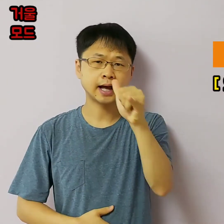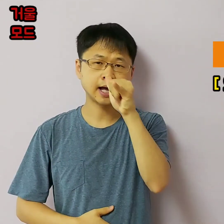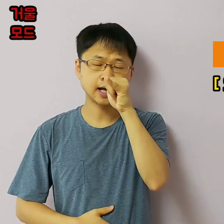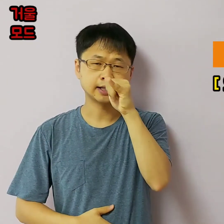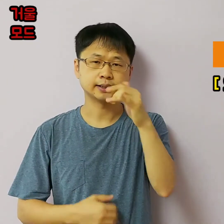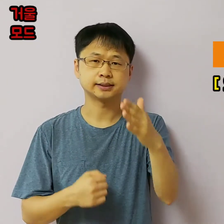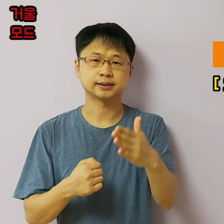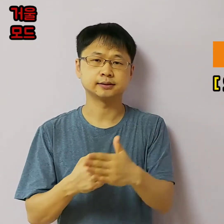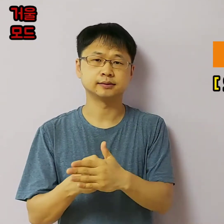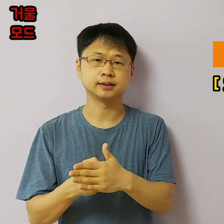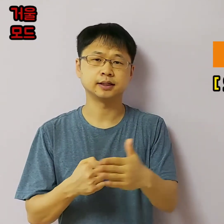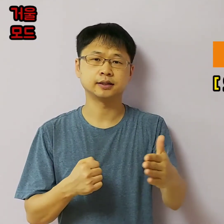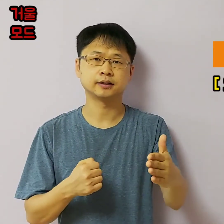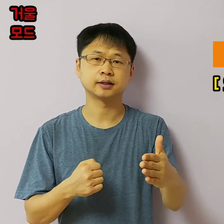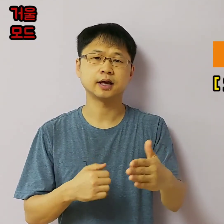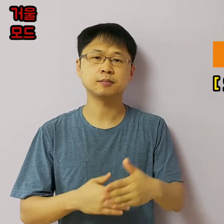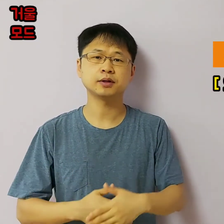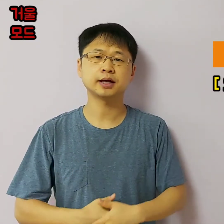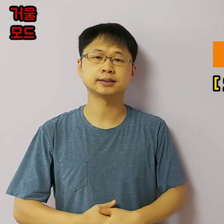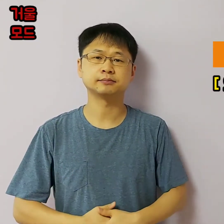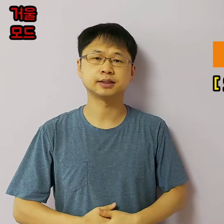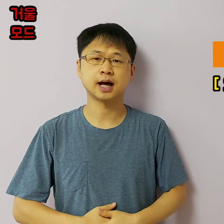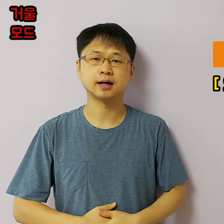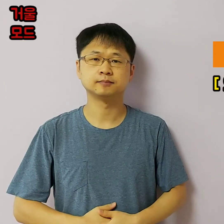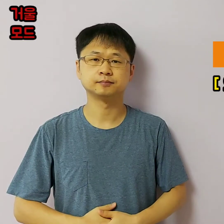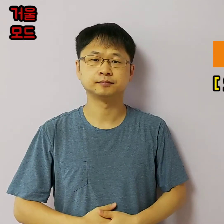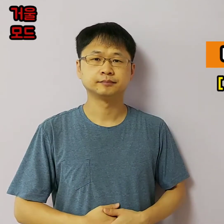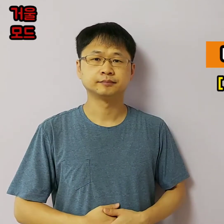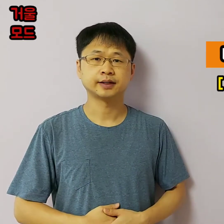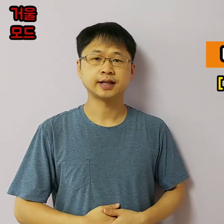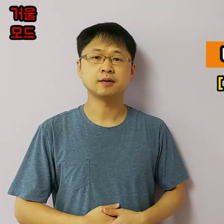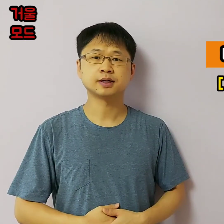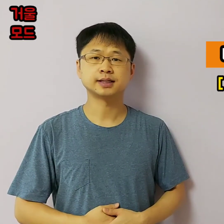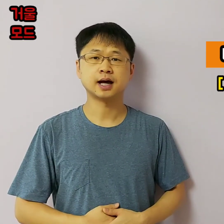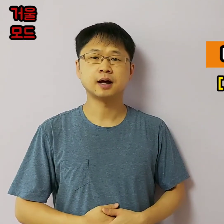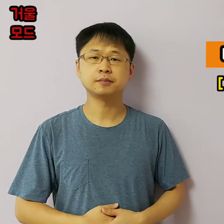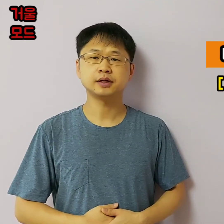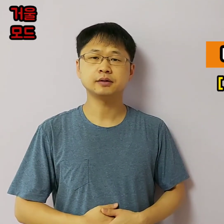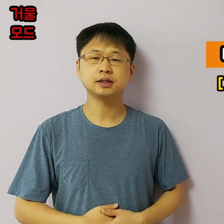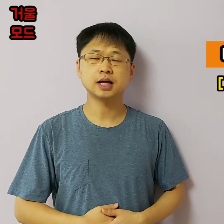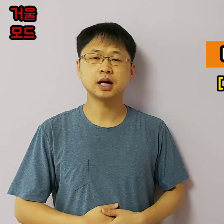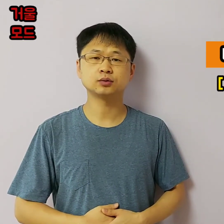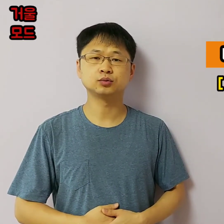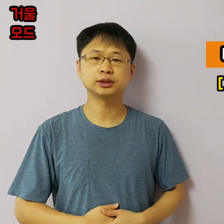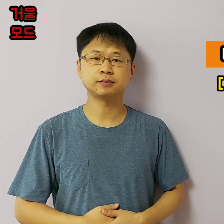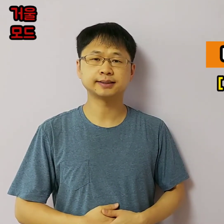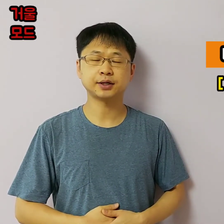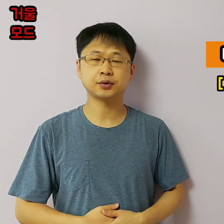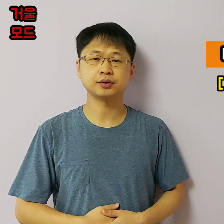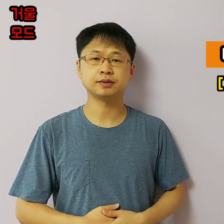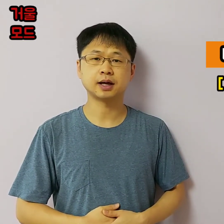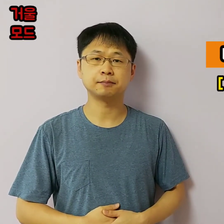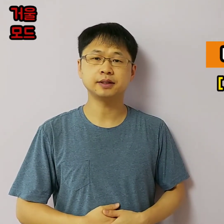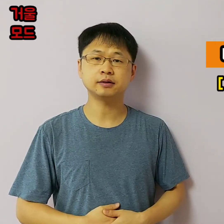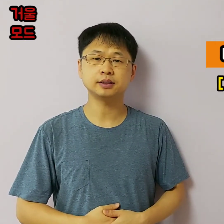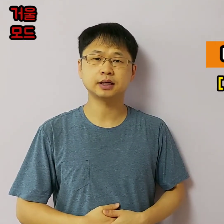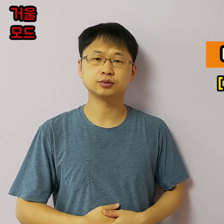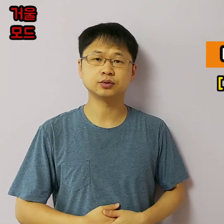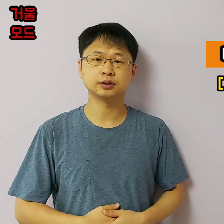때가 있으니 이렇게 표현하였습니다. 네, 다음 가사 미련일랑 두지 마세요 입니다. 미련이란